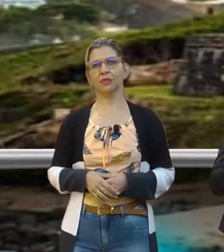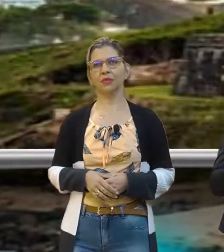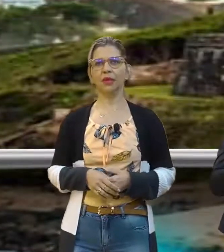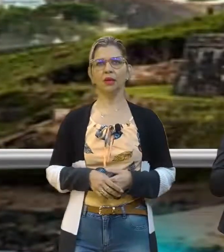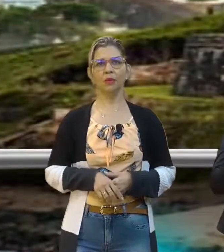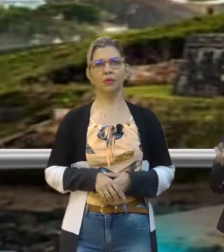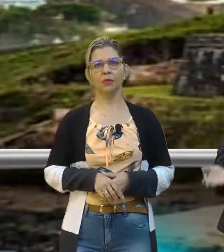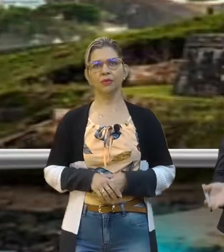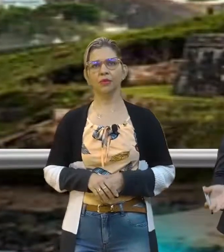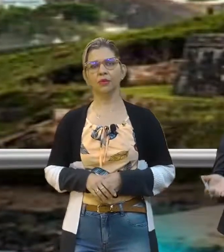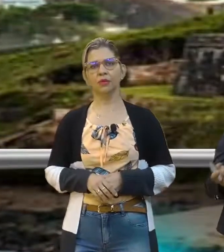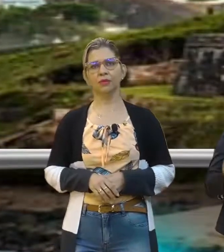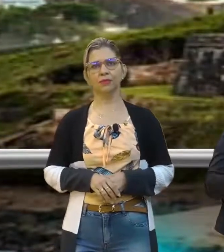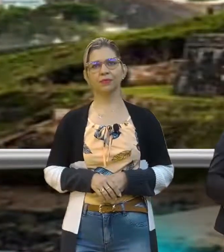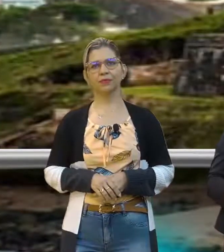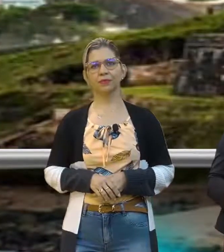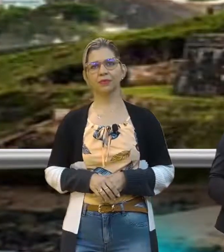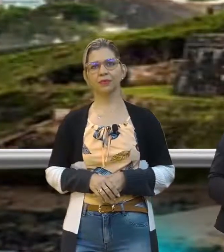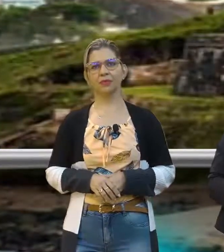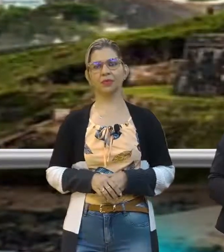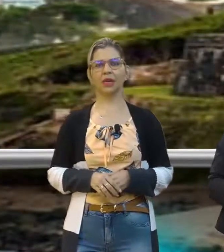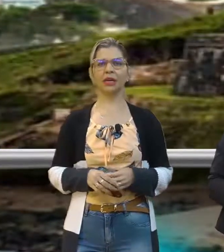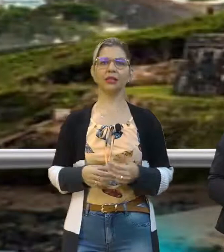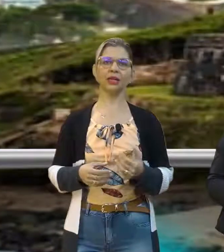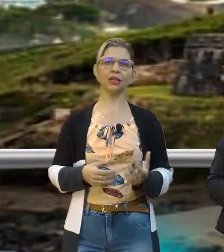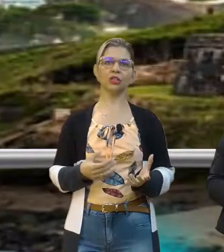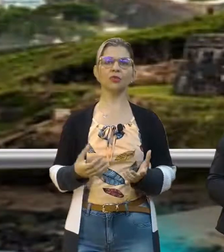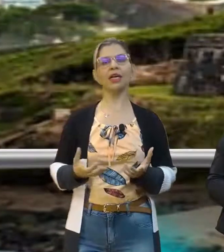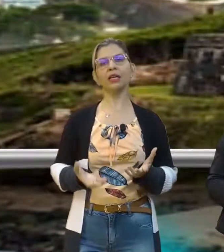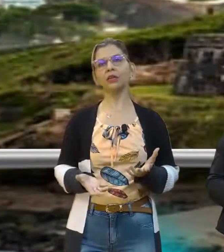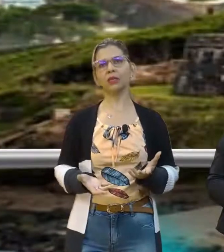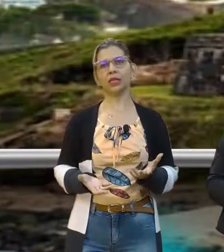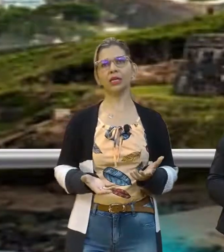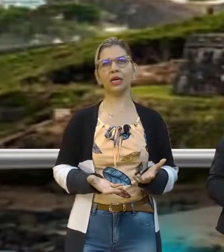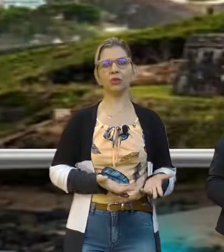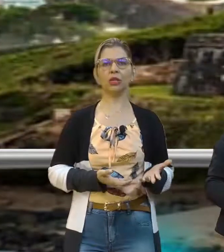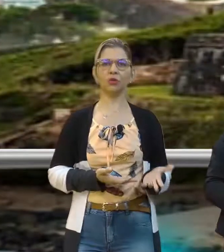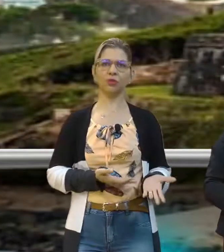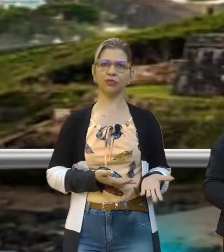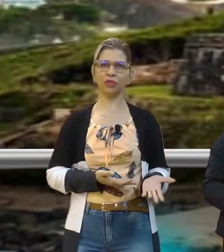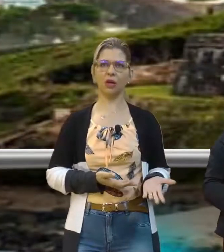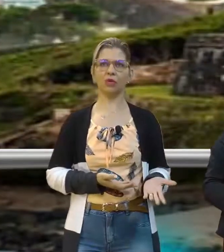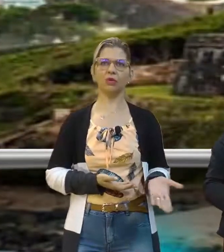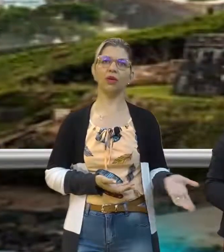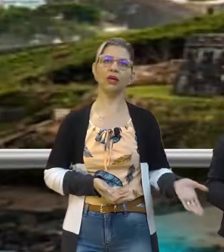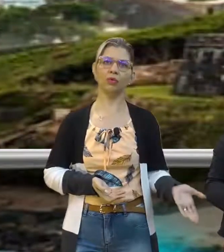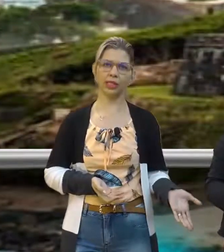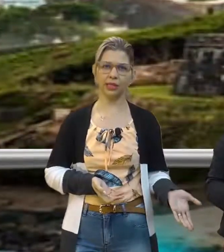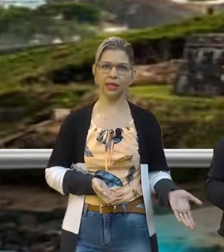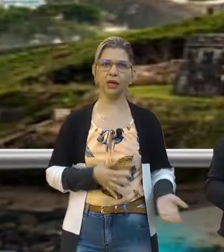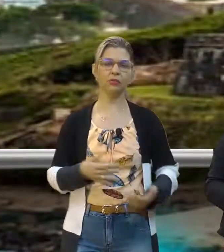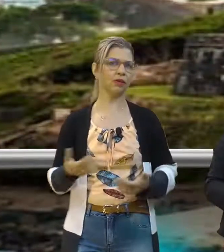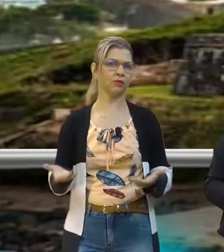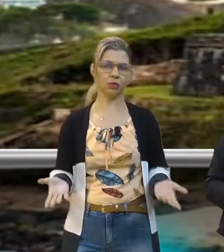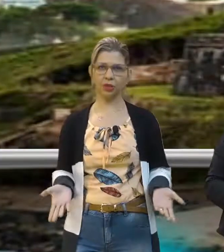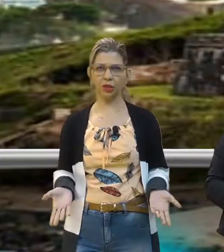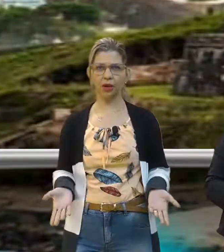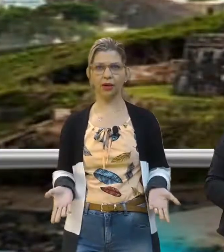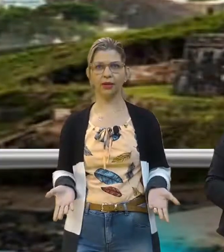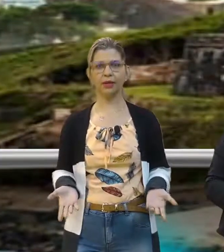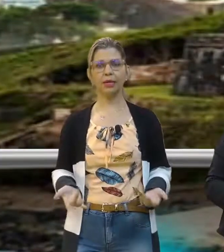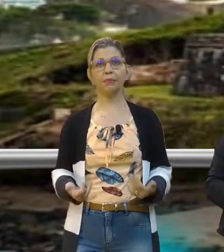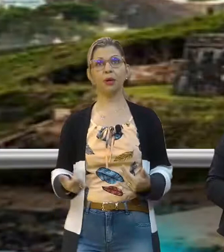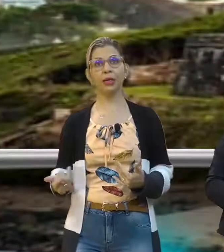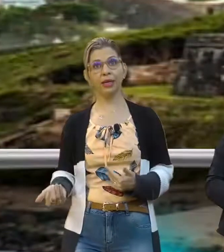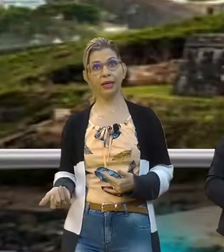por essas influências estadunidenses. E aí tem a questão da língua, né? A sua língua oficial é o castelhano, a língua